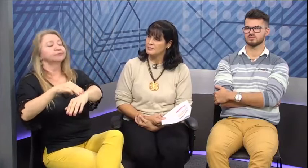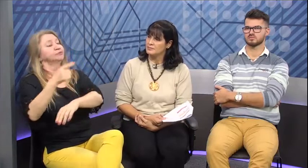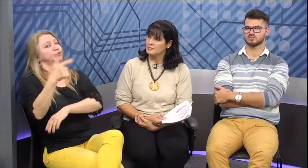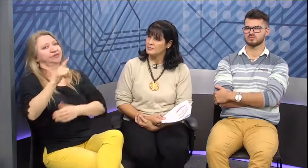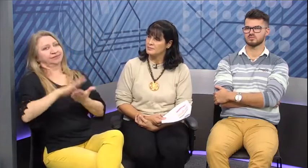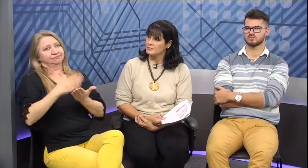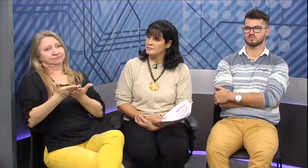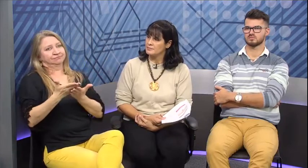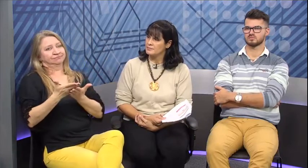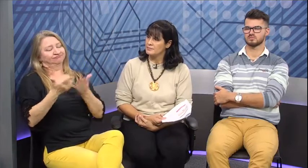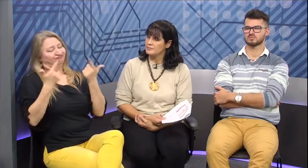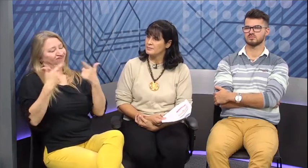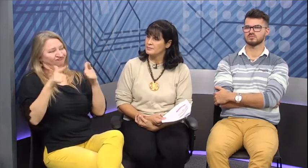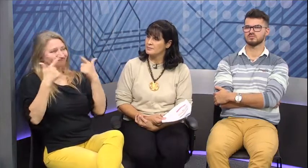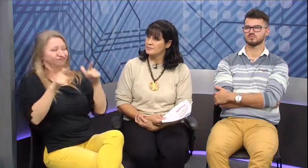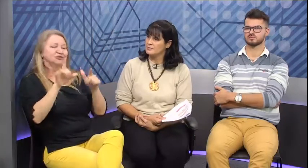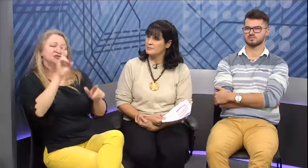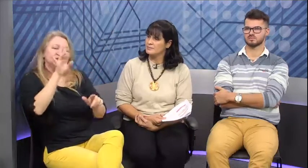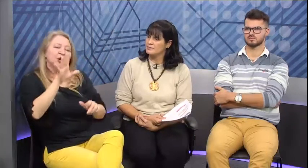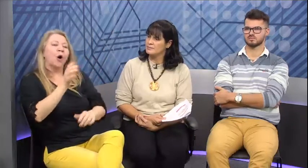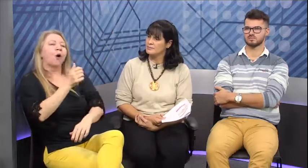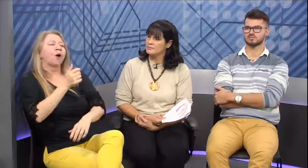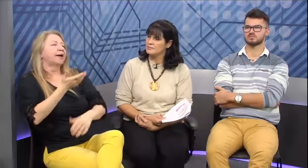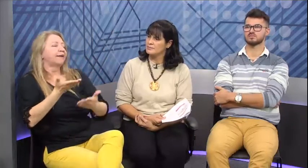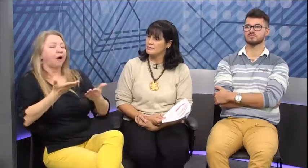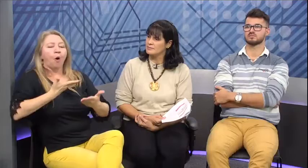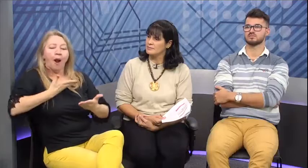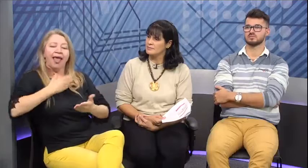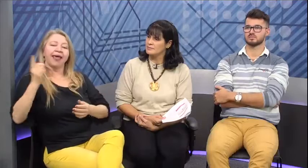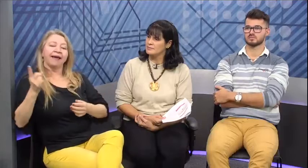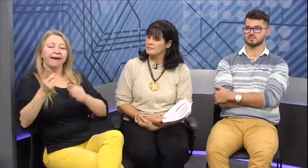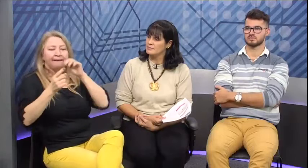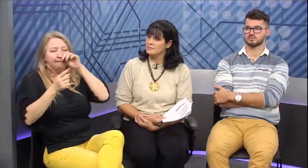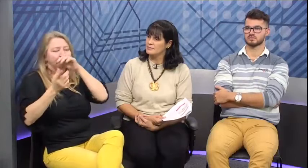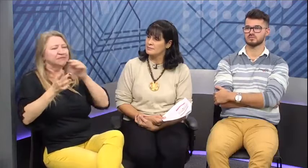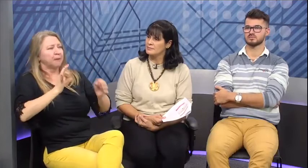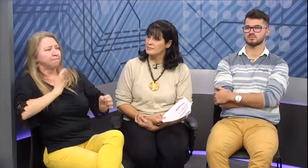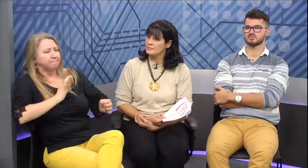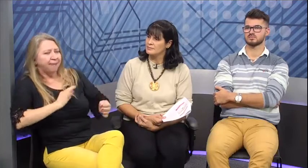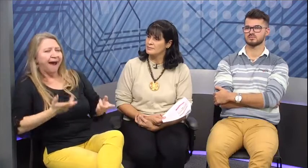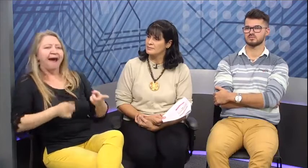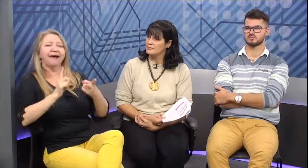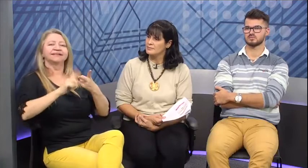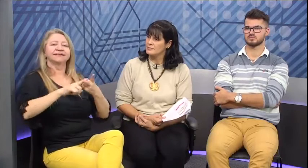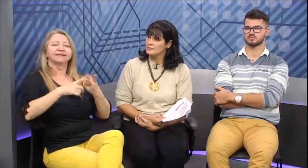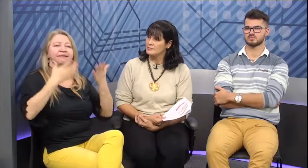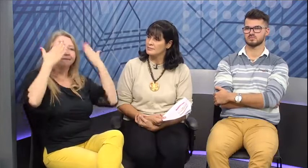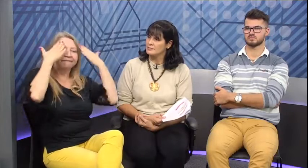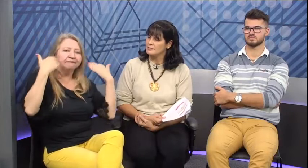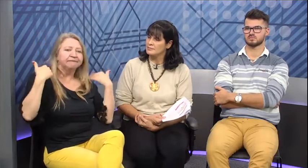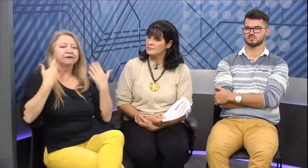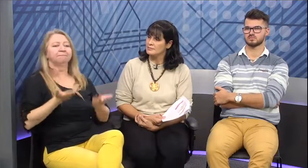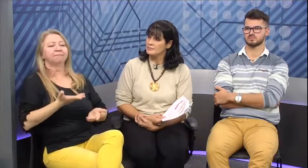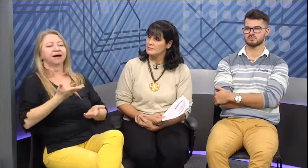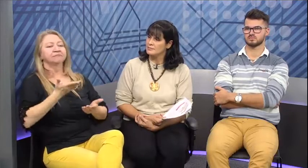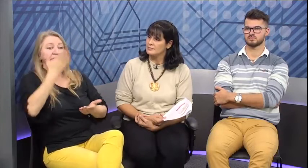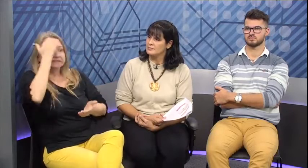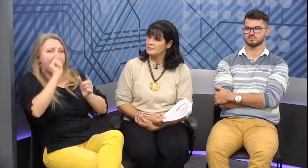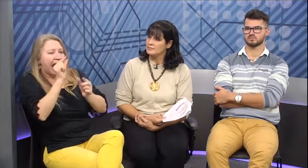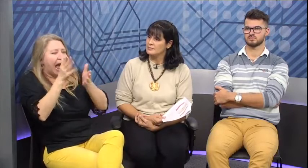eu fiz magistério sem intérprete, né? Os colegas que me auxiliavam, tinha o padre, as irmãs,